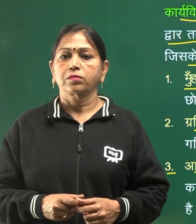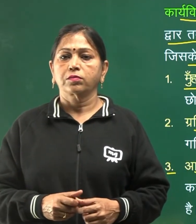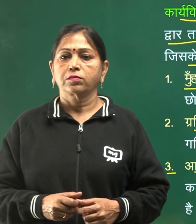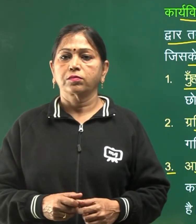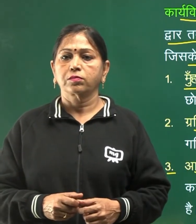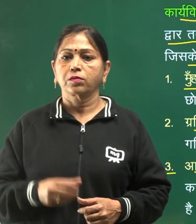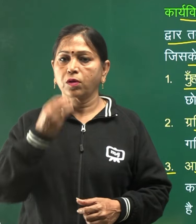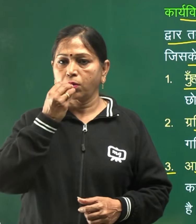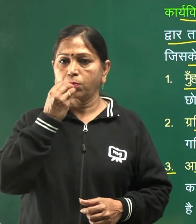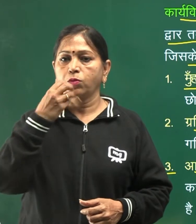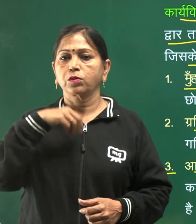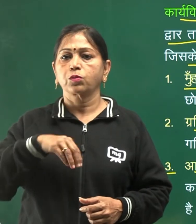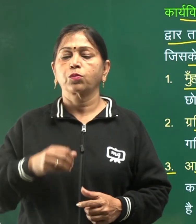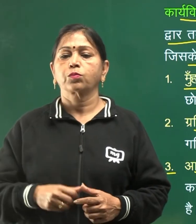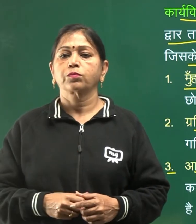भोजन को